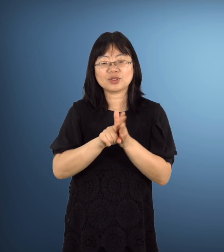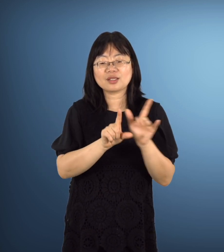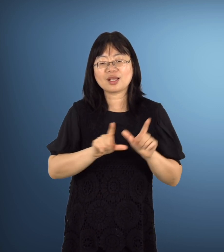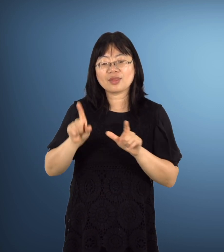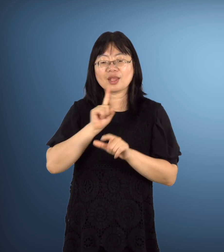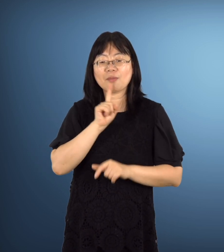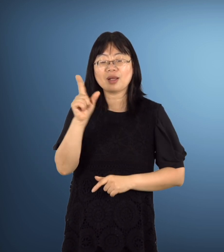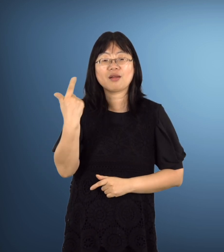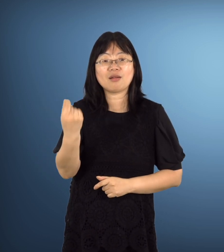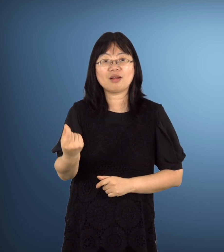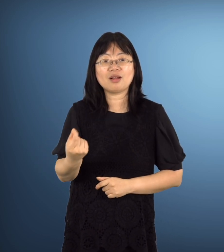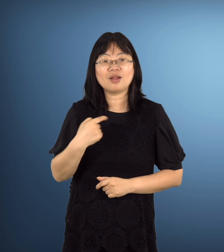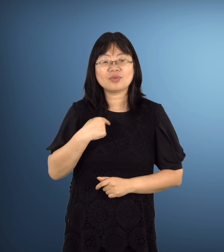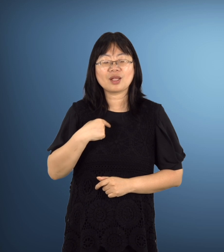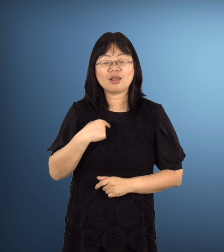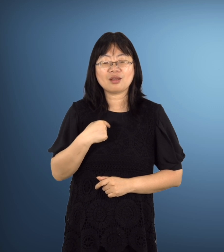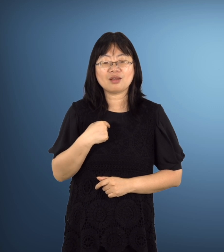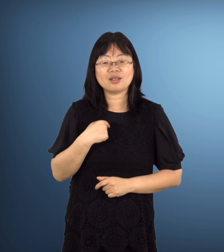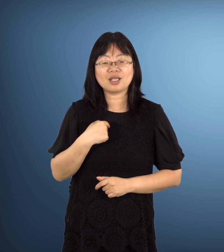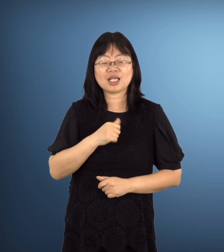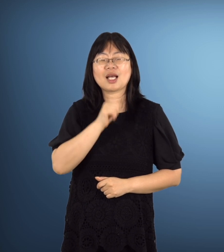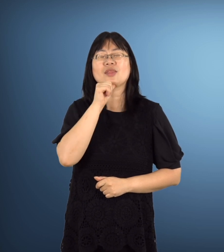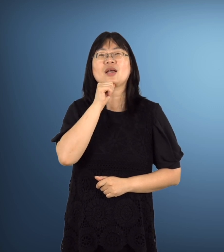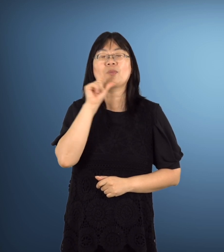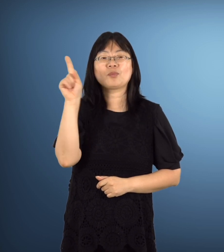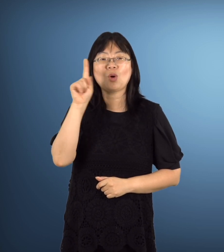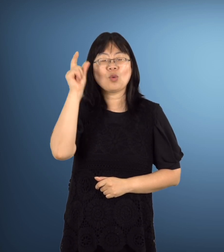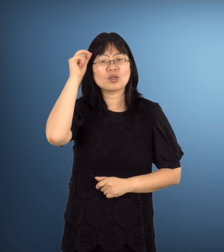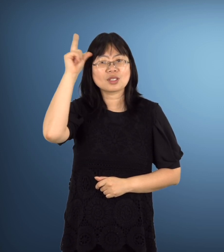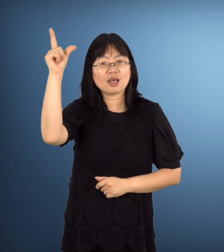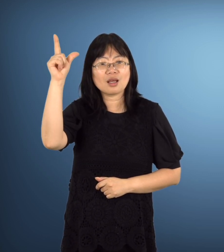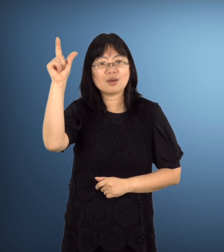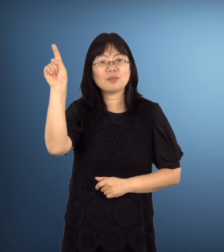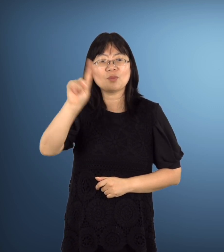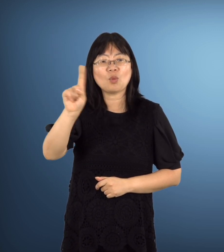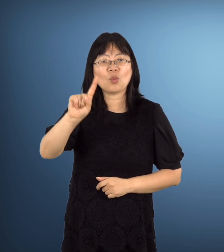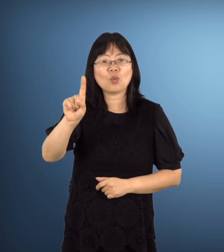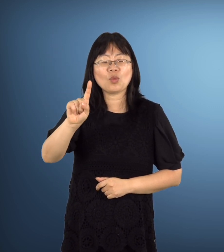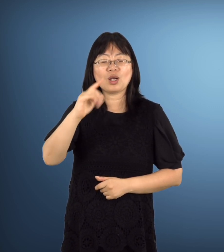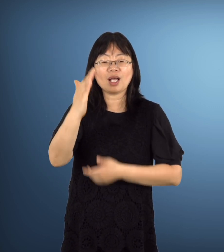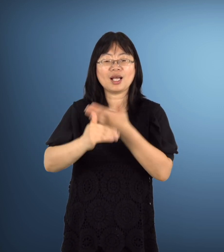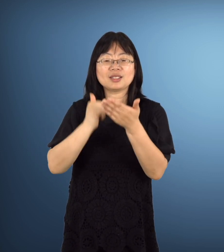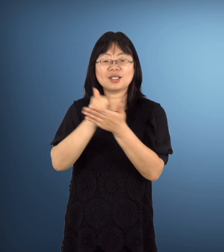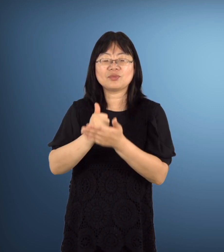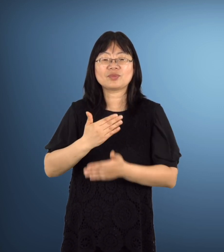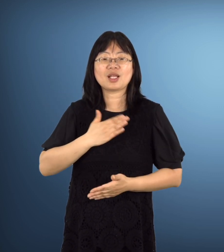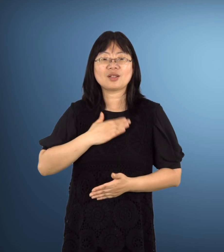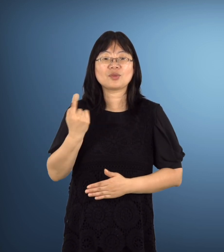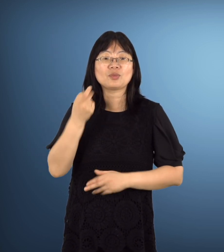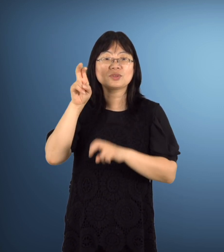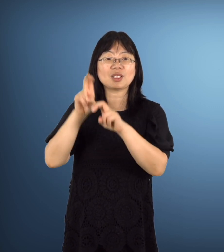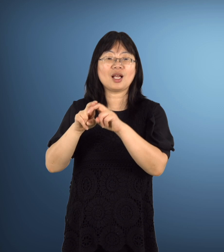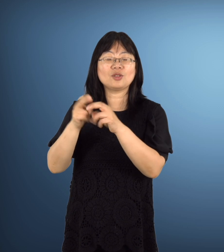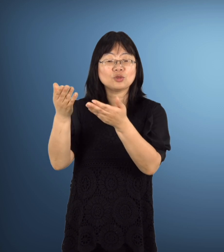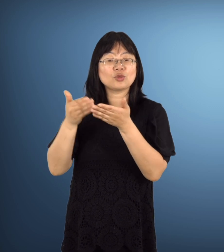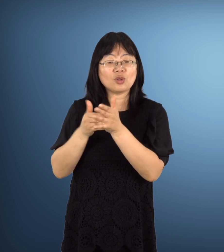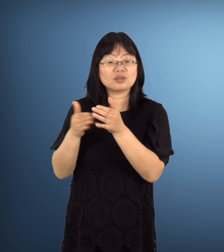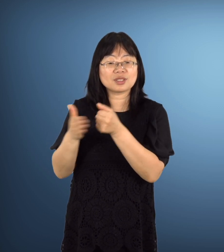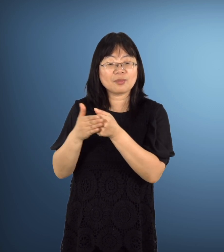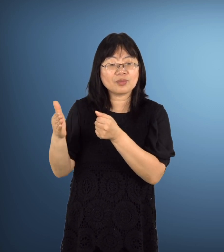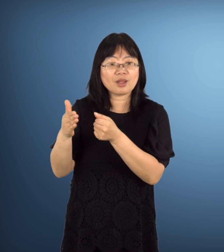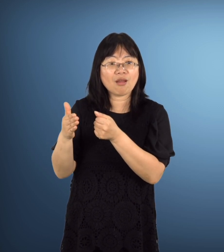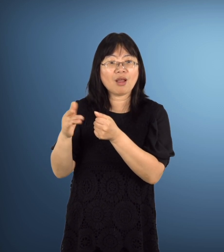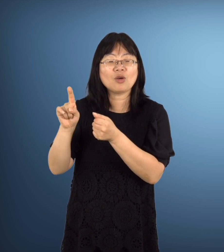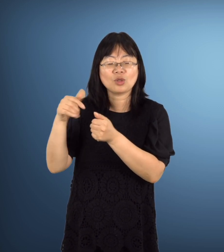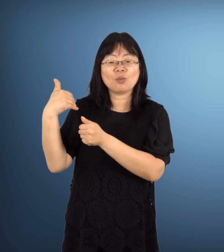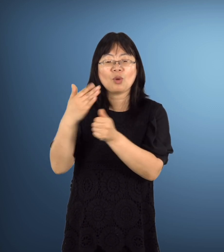겁니다. 내 못남도 가난도 위대함도 하나님이 나를 높은 자리에 주셨습니까?